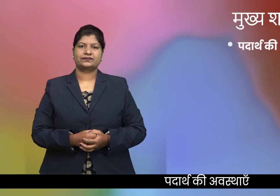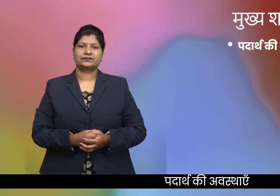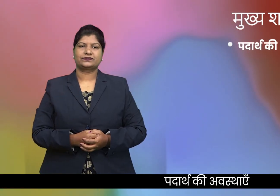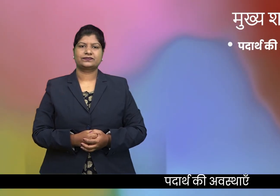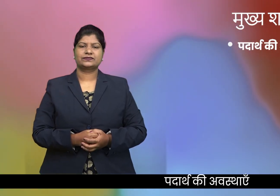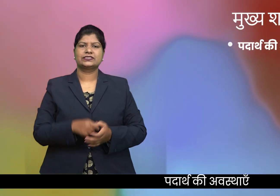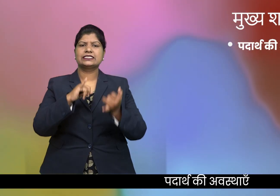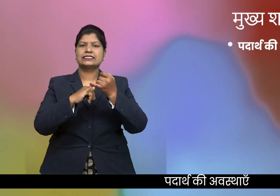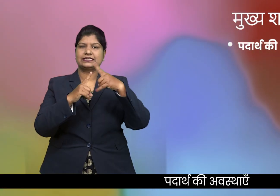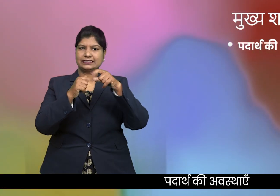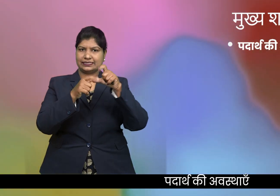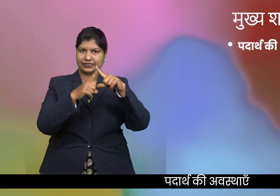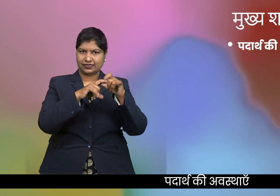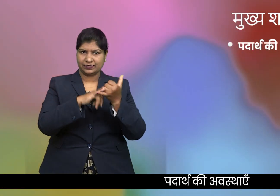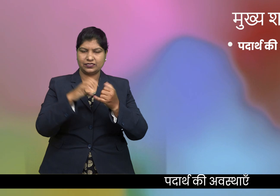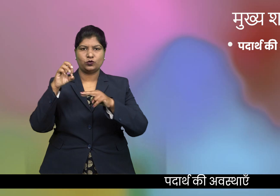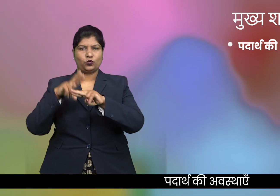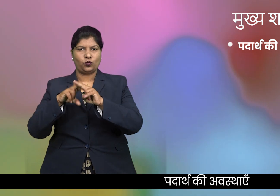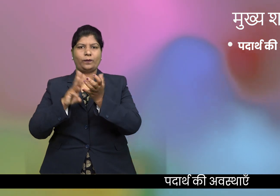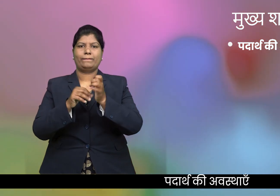पदार्थ की अवस्थाएं,